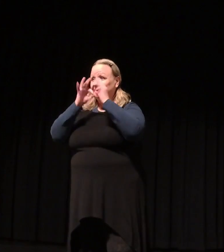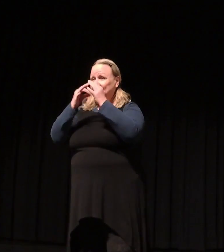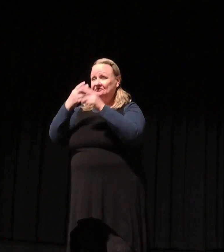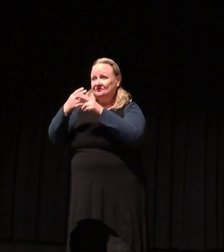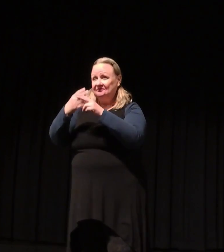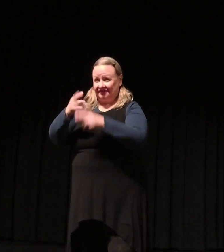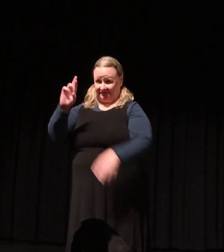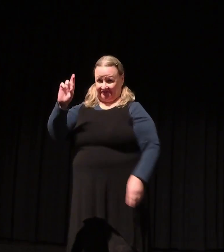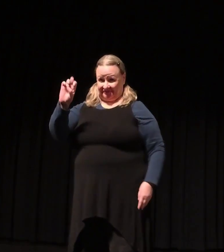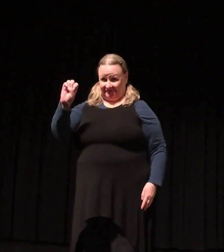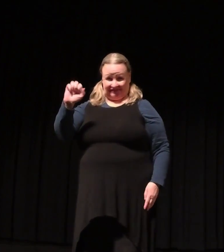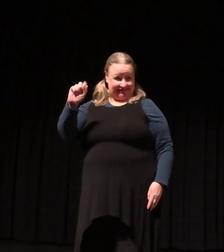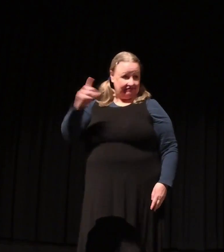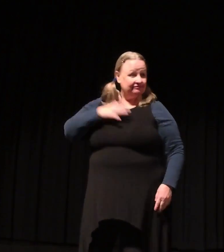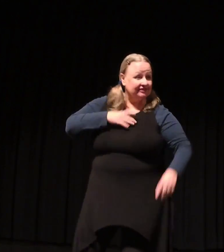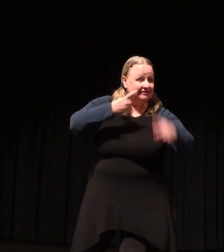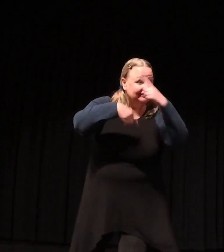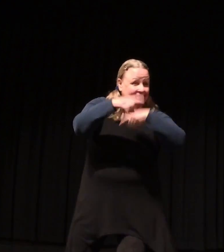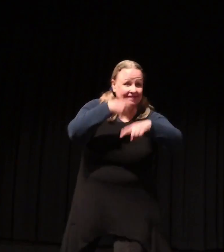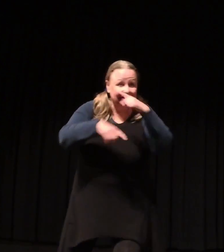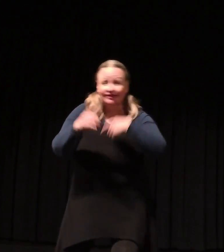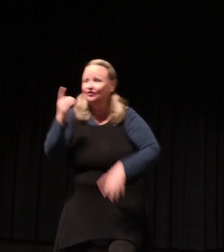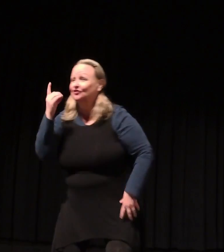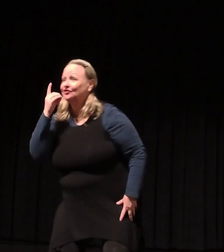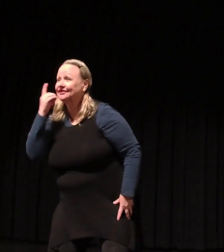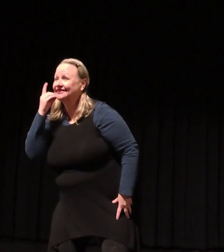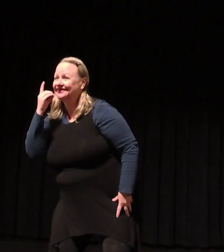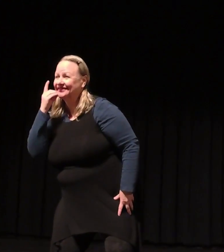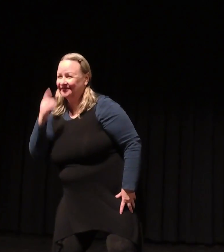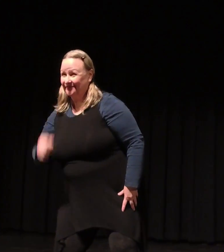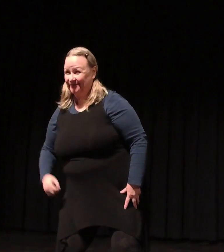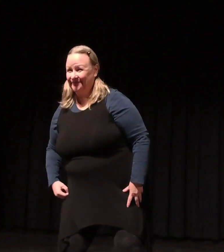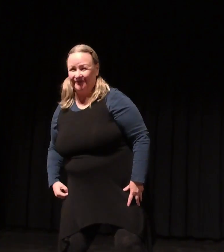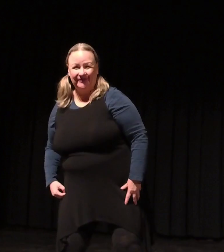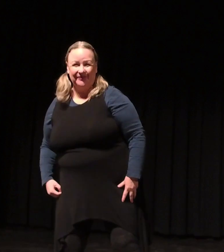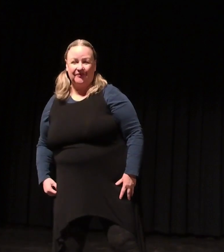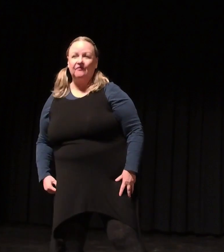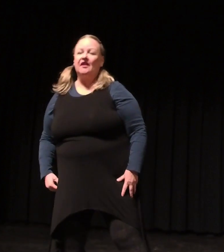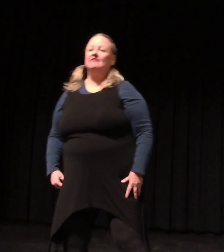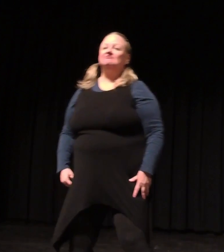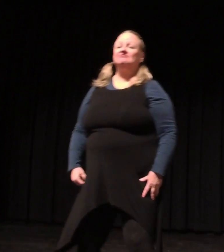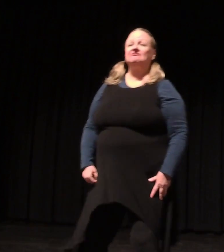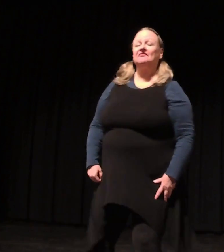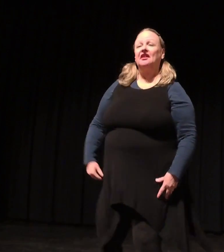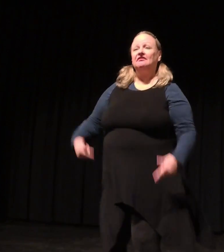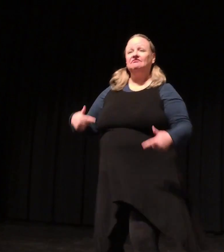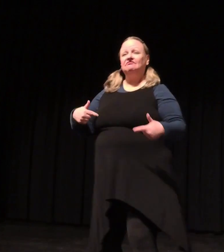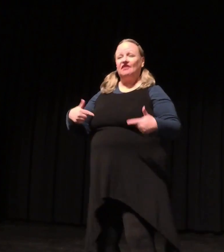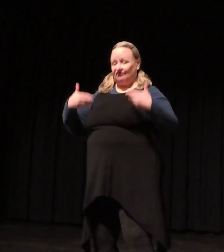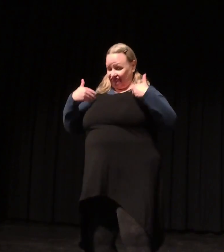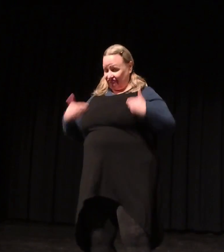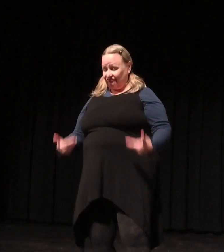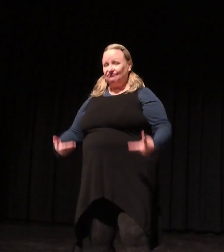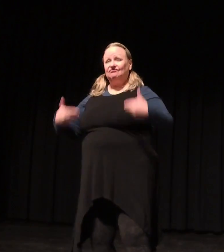Denise. Mon nom de famille, c'est Reed. Mon nom signe, c'est ceci, Denise.